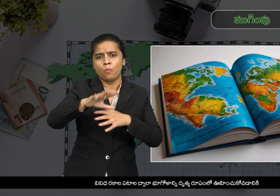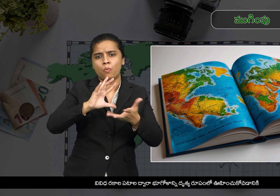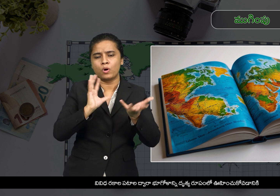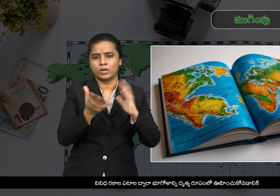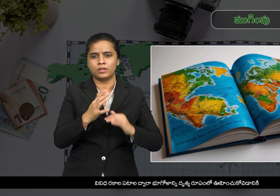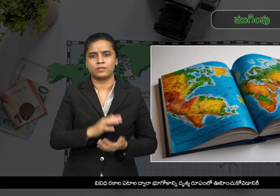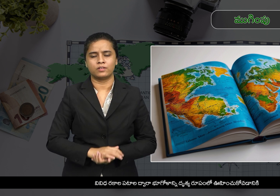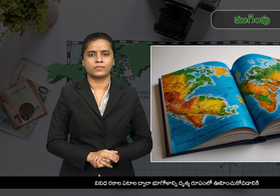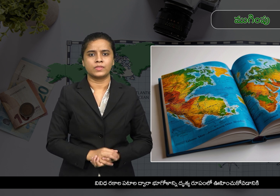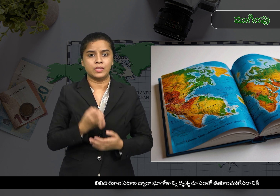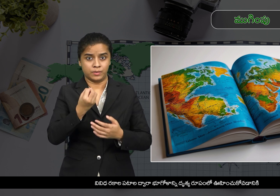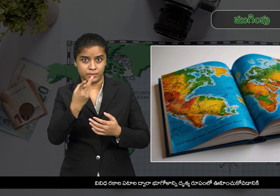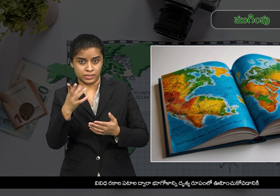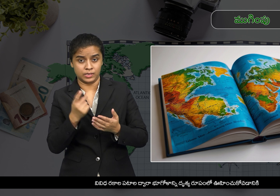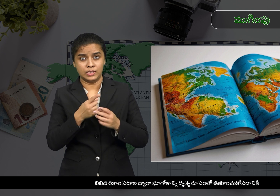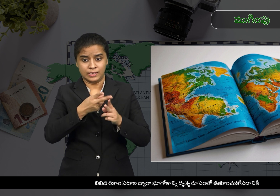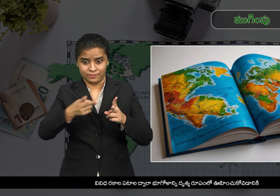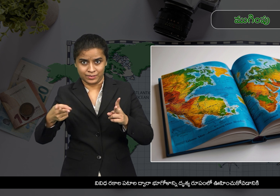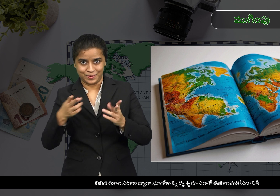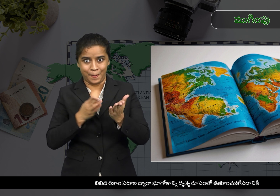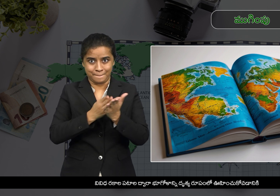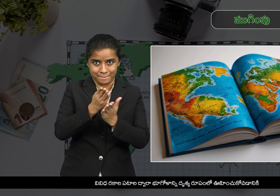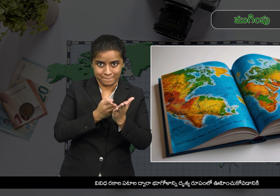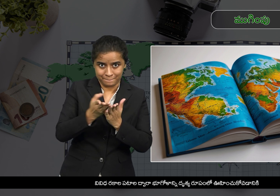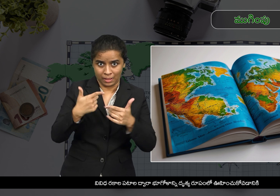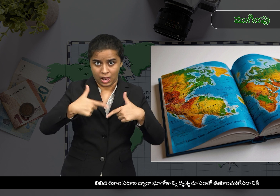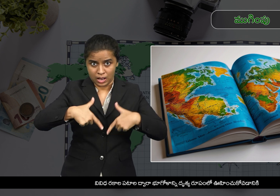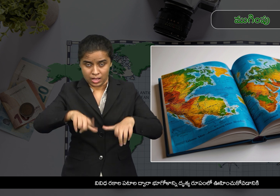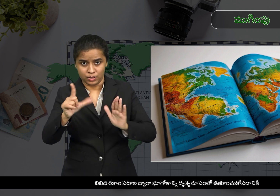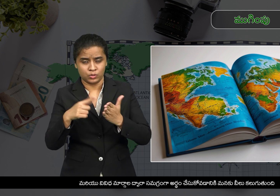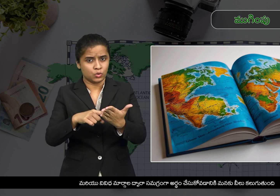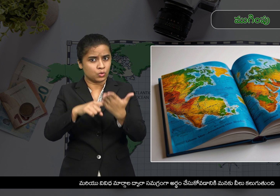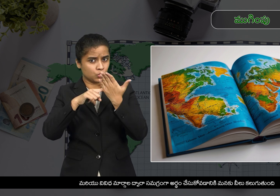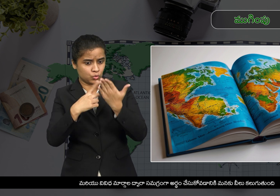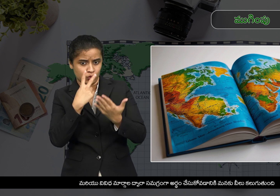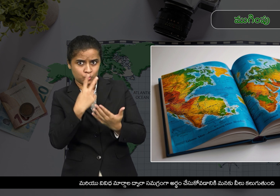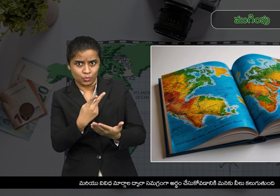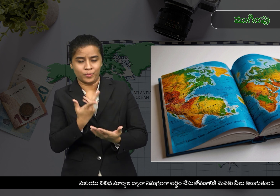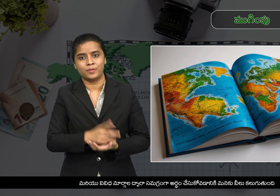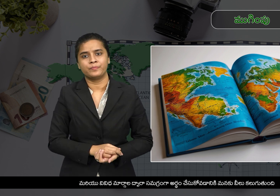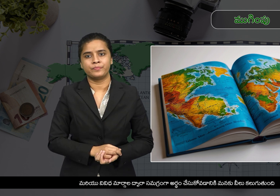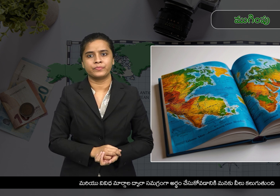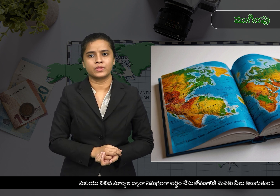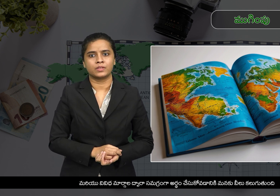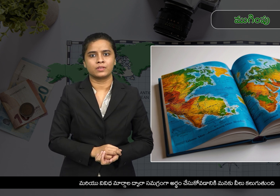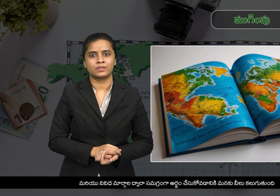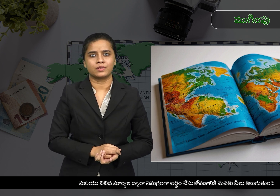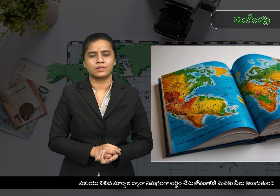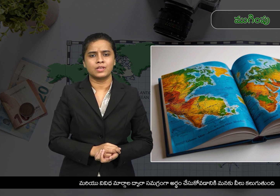పటాల ద్వారా భూగోళాన్ని దృశ్య రూపంలో ఊహించుకోవడానికి మరియు వివిధ మార్గాల ద్వారా సమగ్రంగా